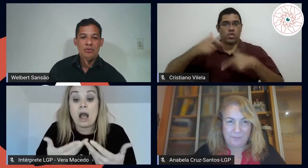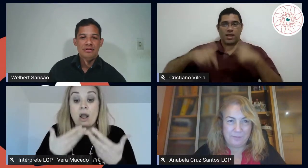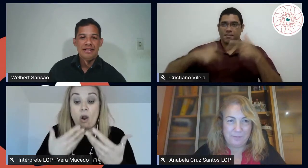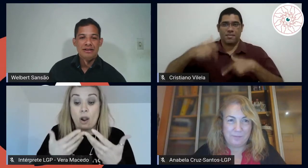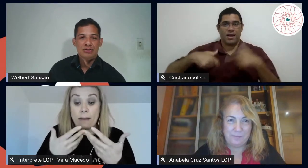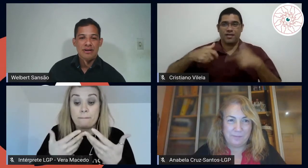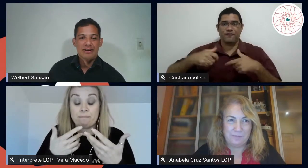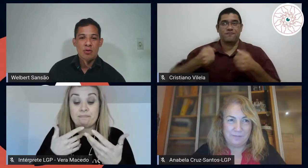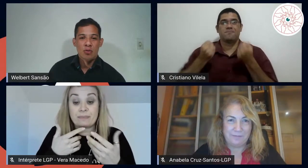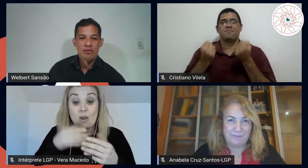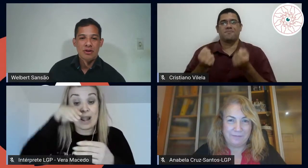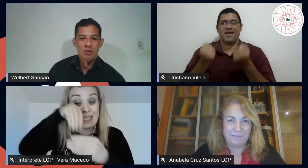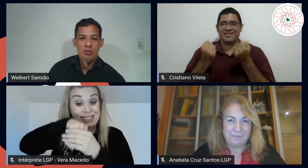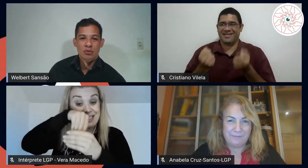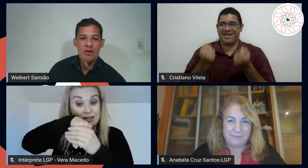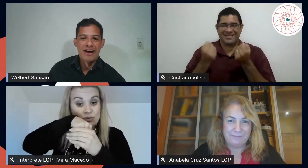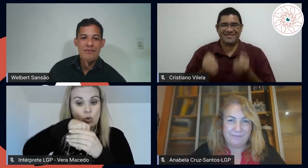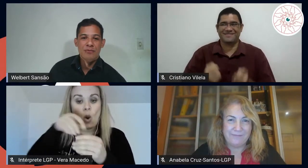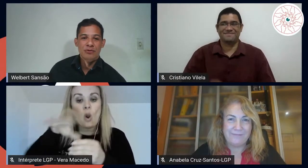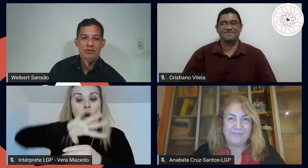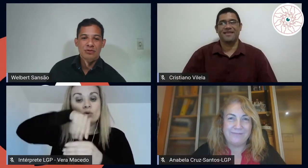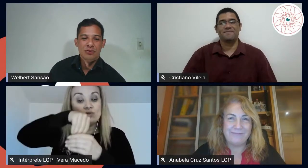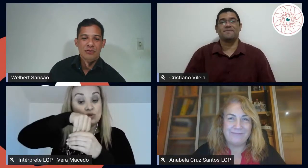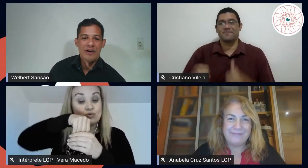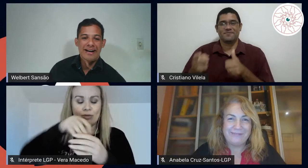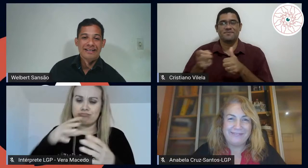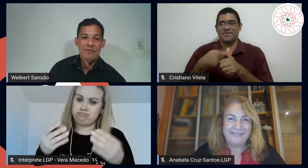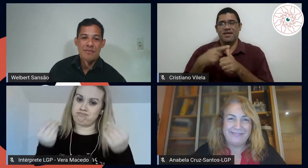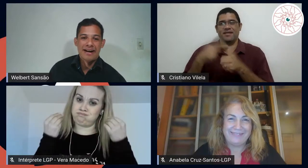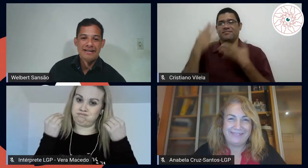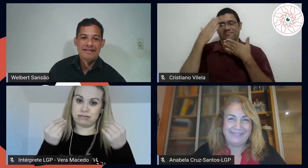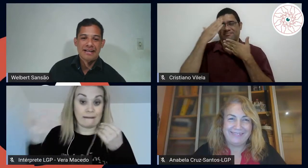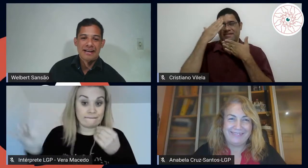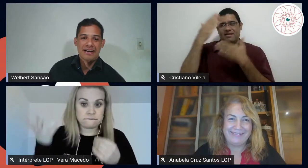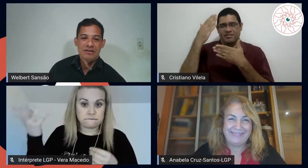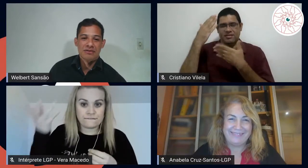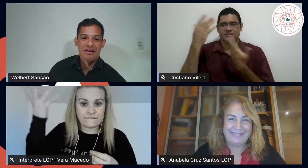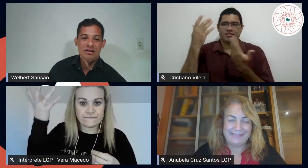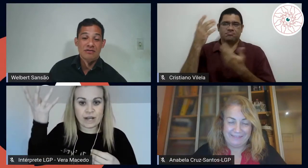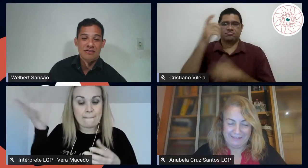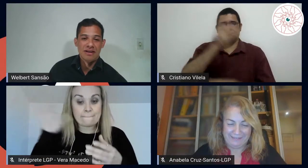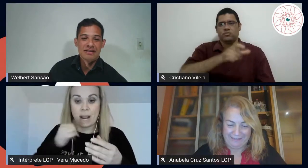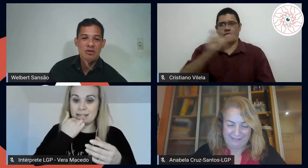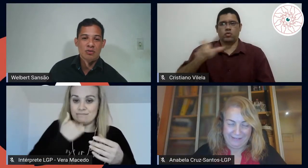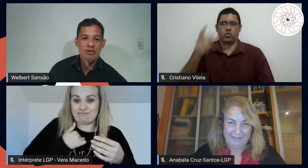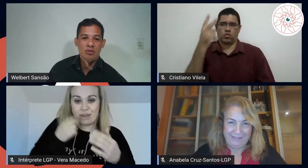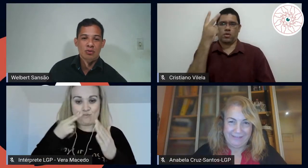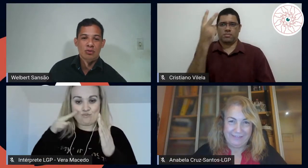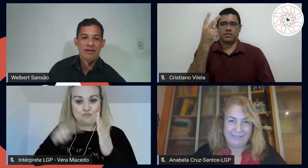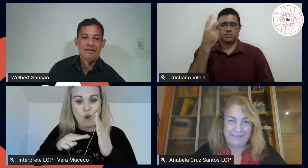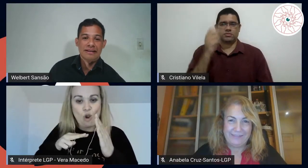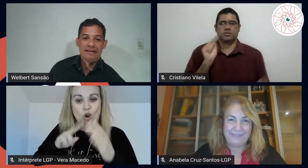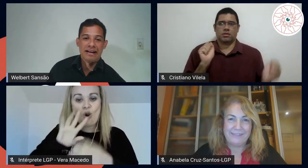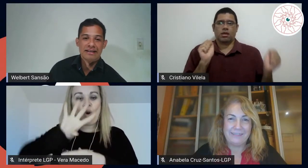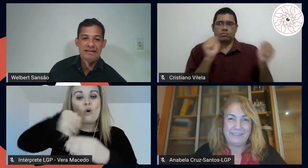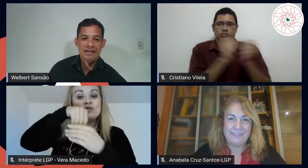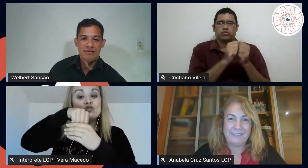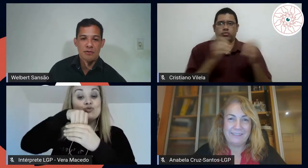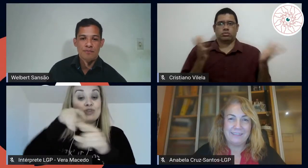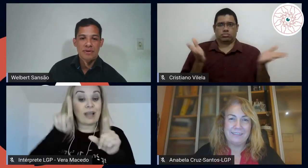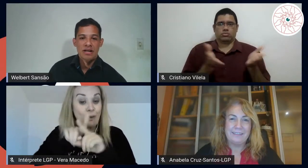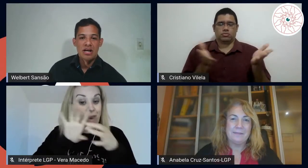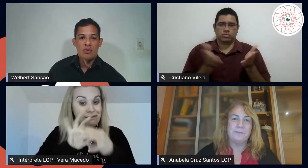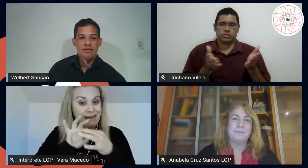tá por dentro, né, que o conteúdo, é muito ainda mais eh gratificante ver esse conteúdo que que tá